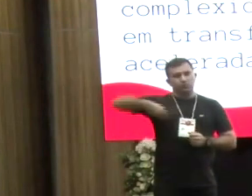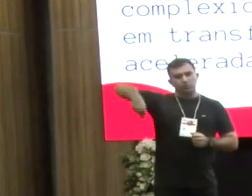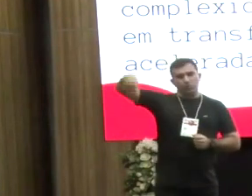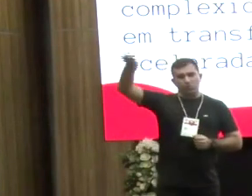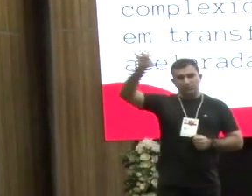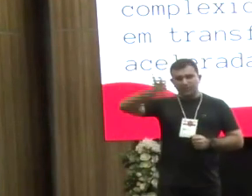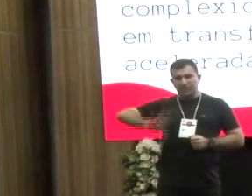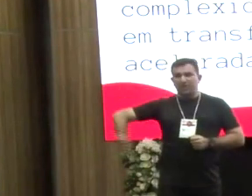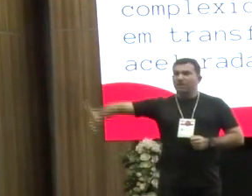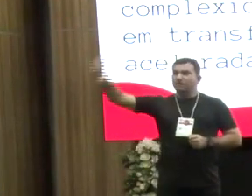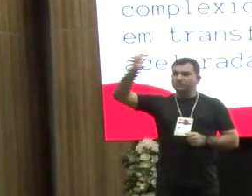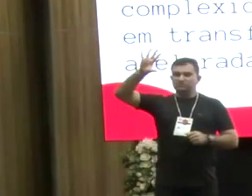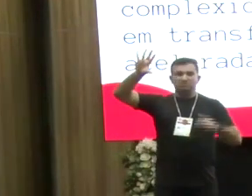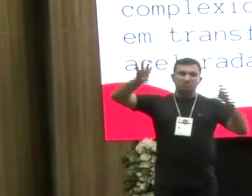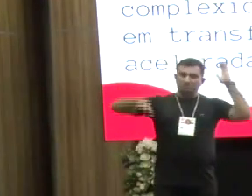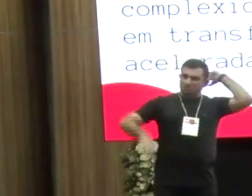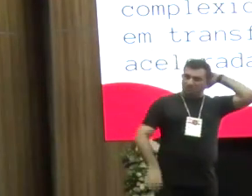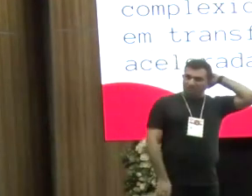Nordeste toda.